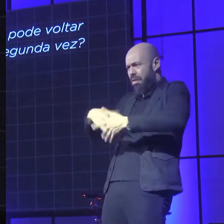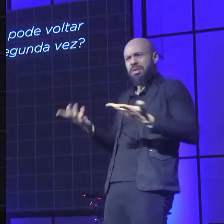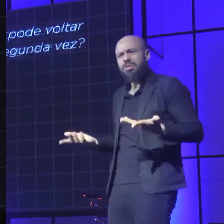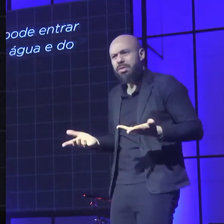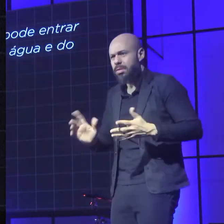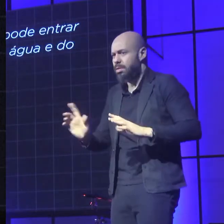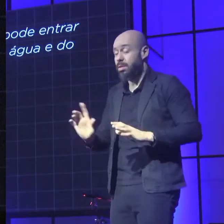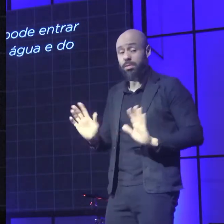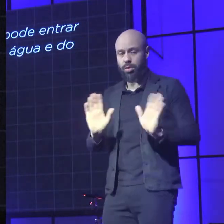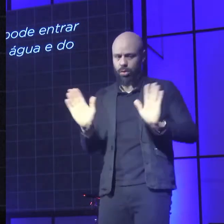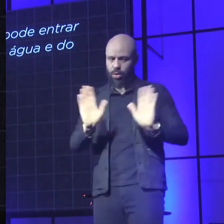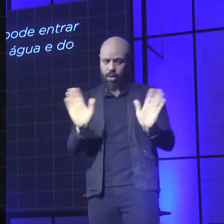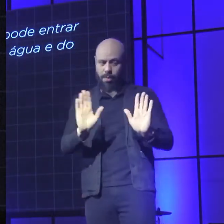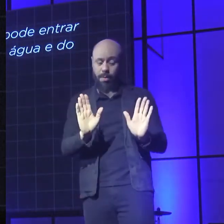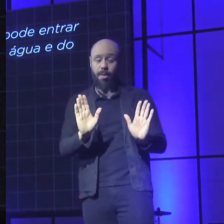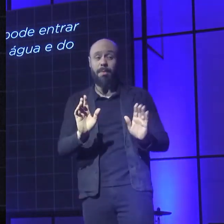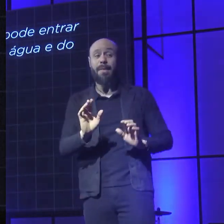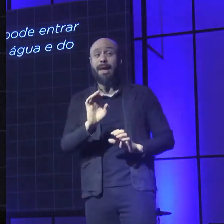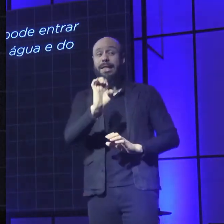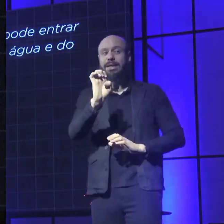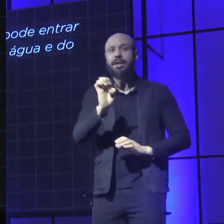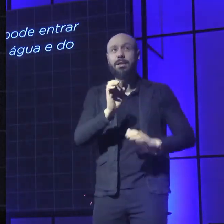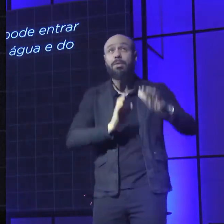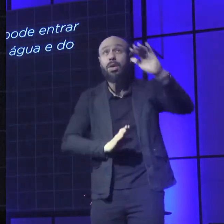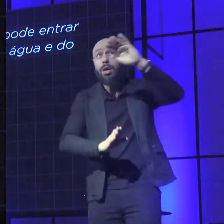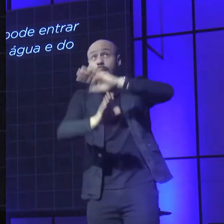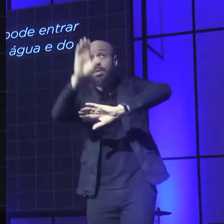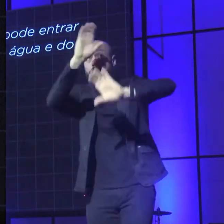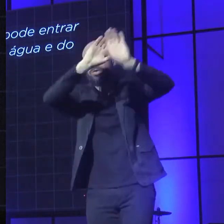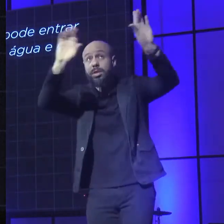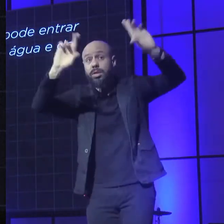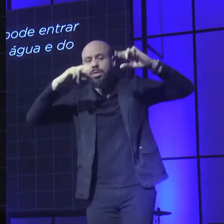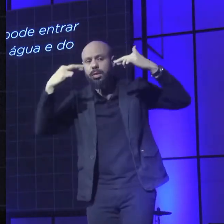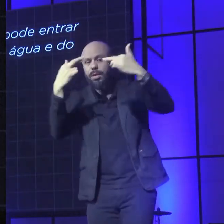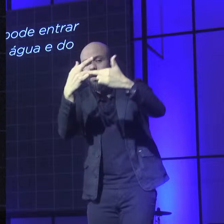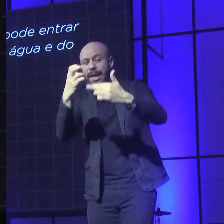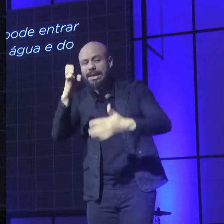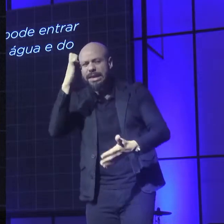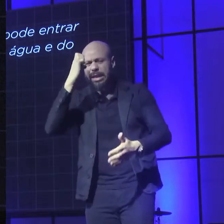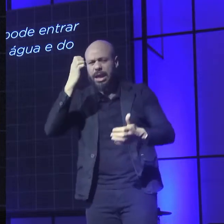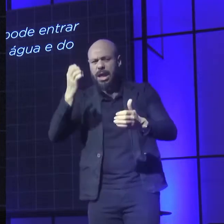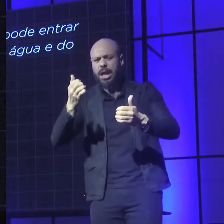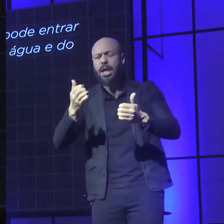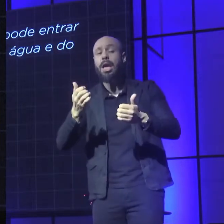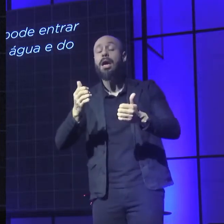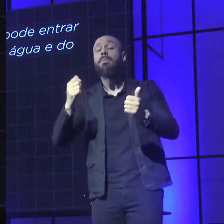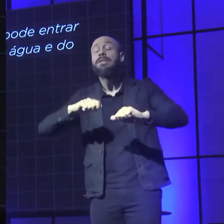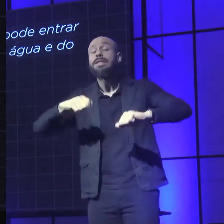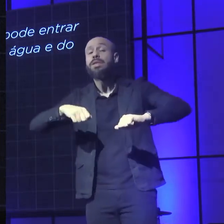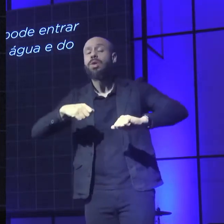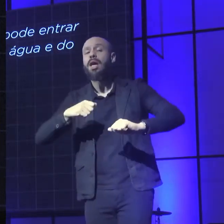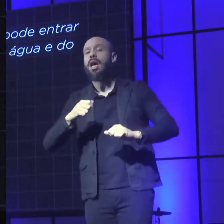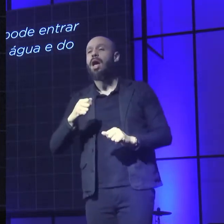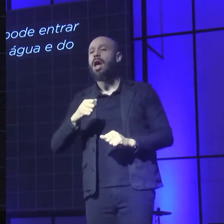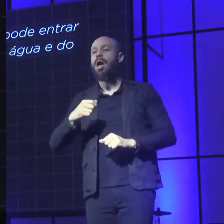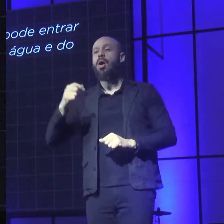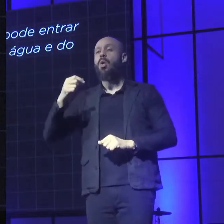verdade, ninguém pode entrar no reino de Deus se não nascer da água e do Espírito.